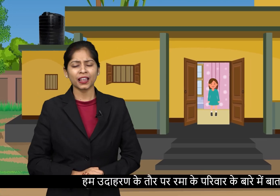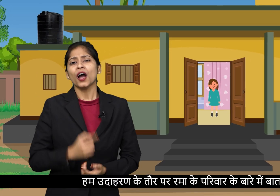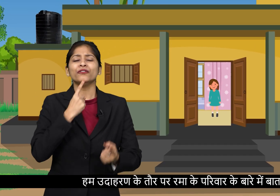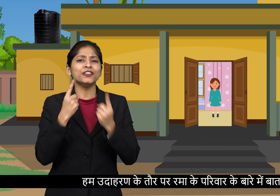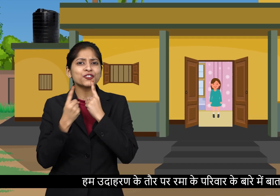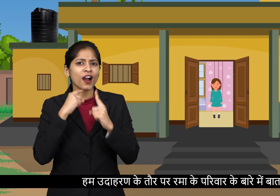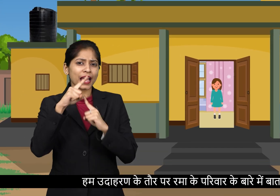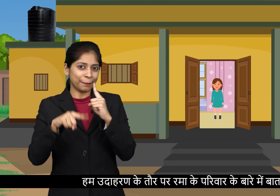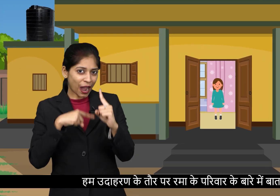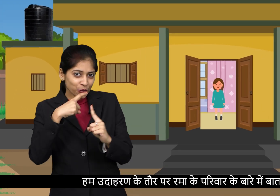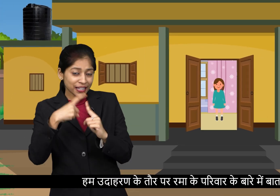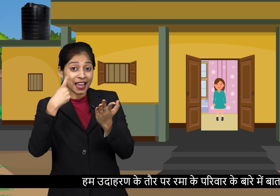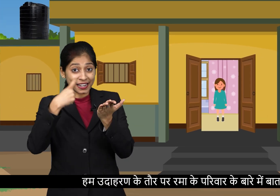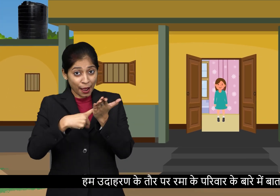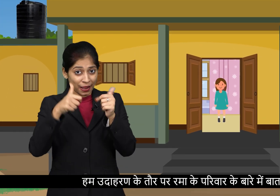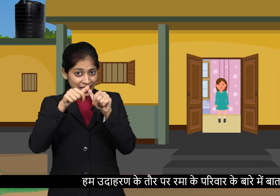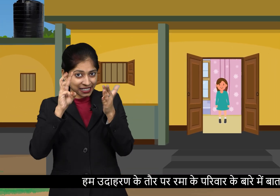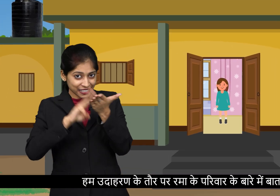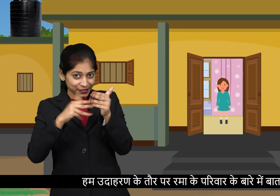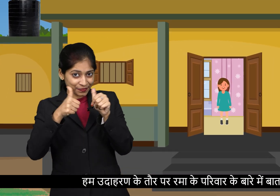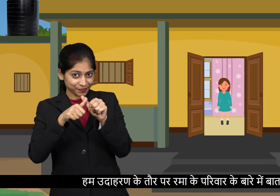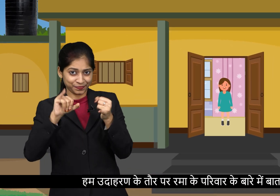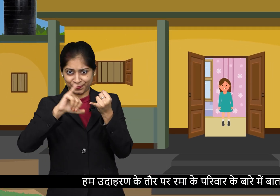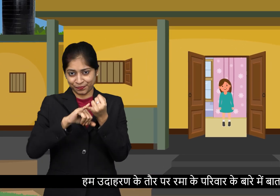हम एक उदाहरण के तौर पर रमा के परिवार के बारे में बात करेंगे।